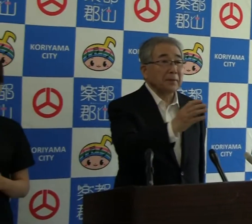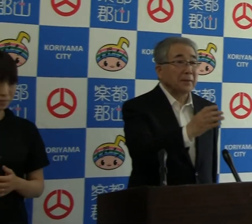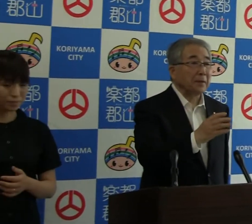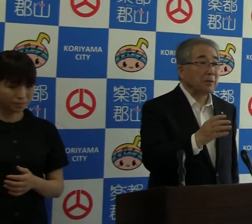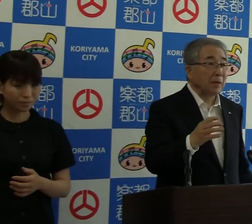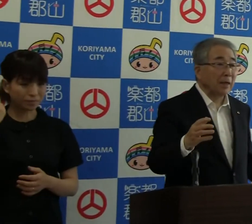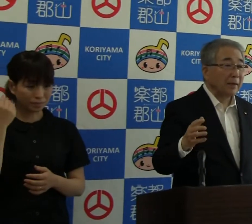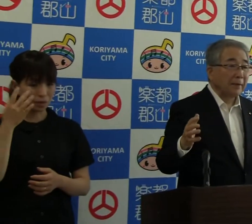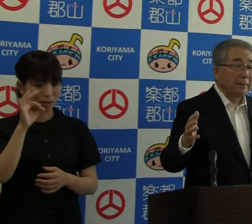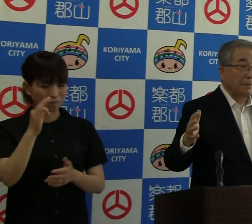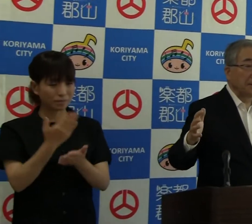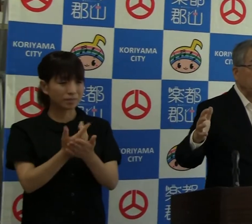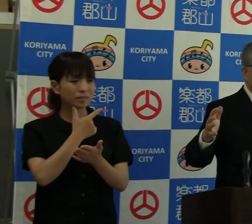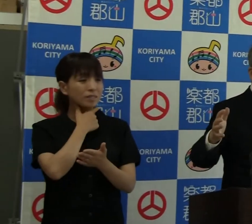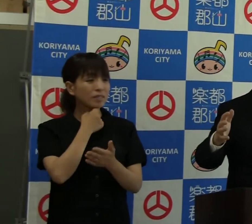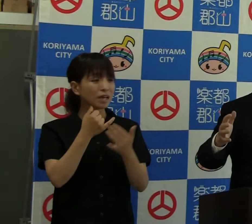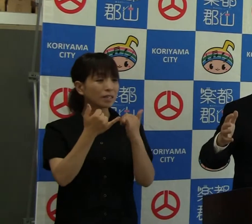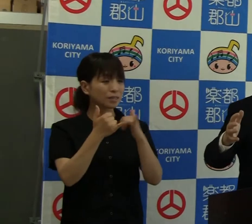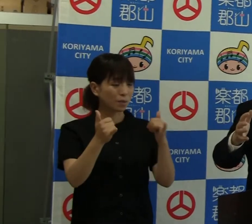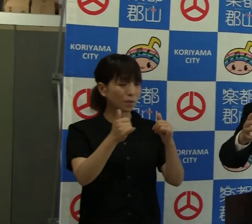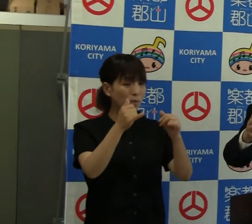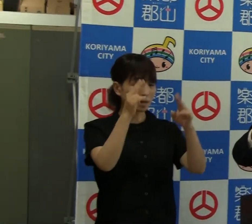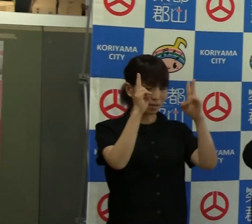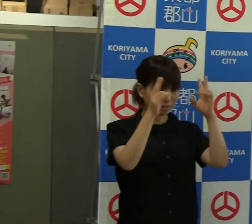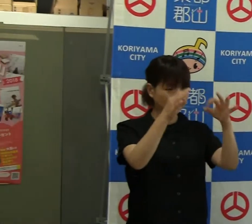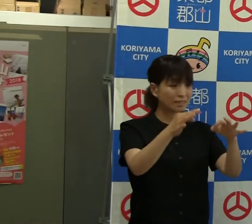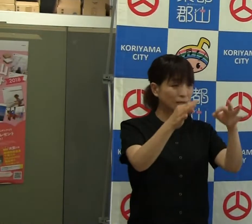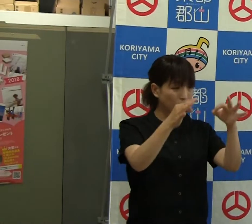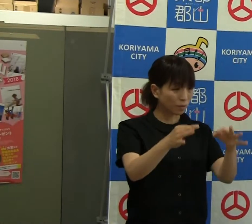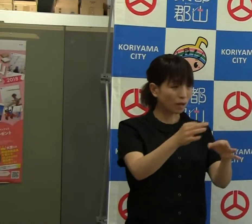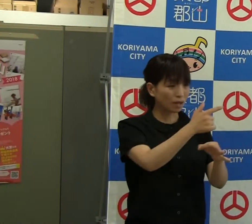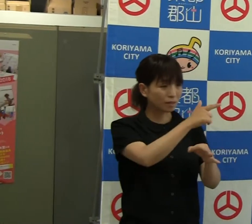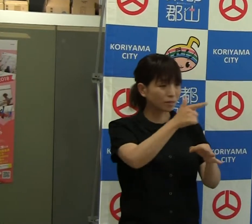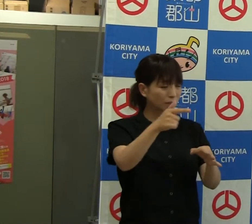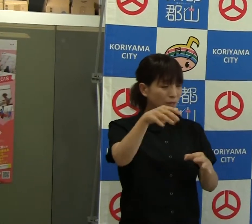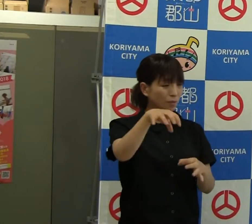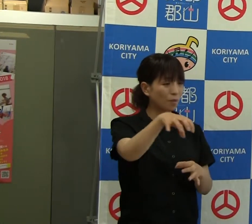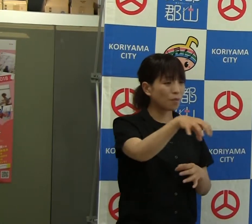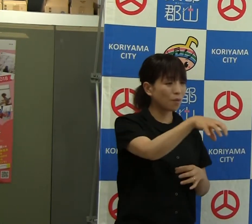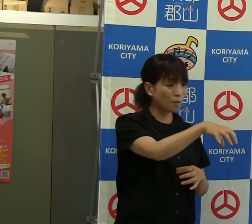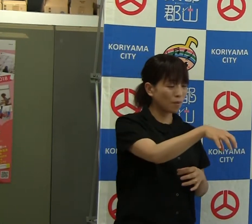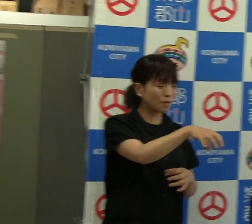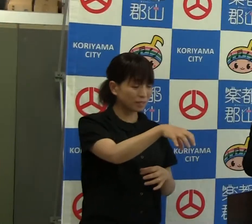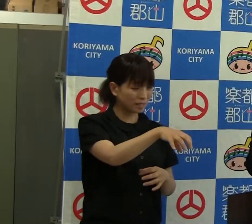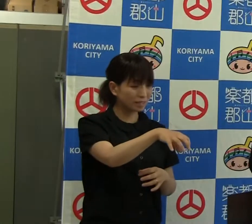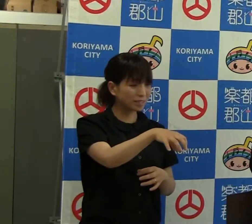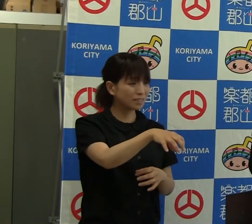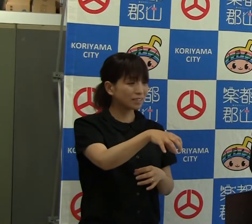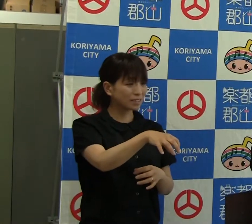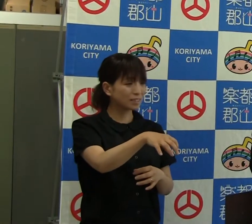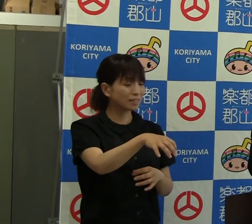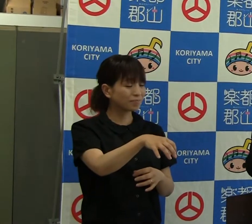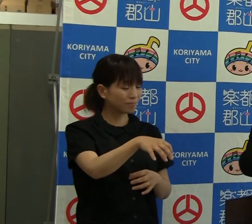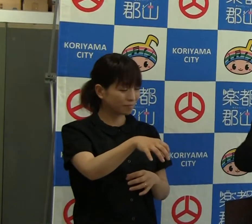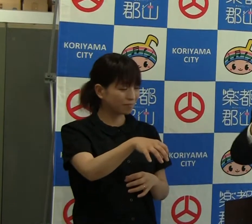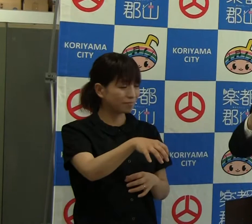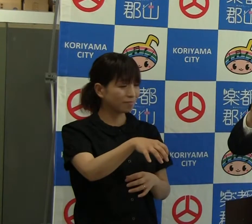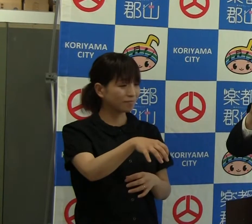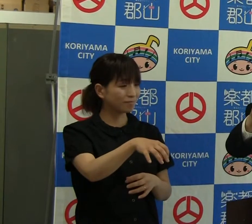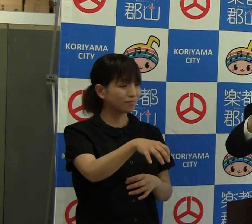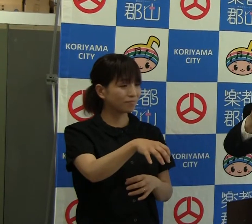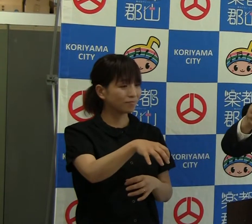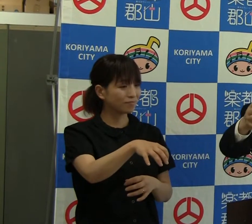もあったり、あるいは場合によってはこうファイトナイトっていうんでしょうか、スタートアップする企業に出資したい方々